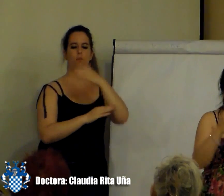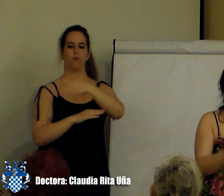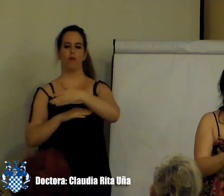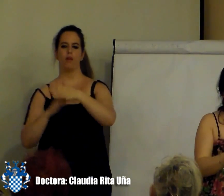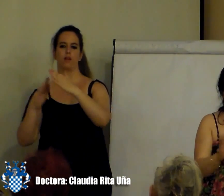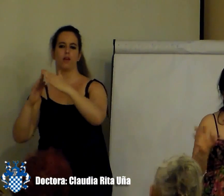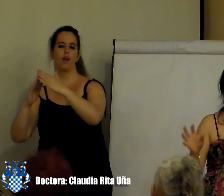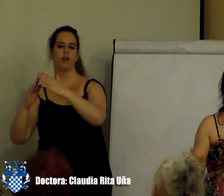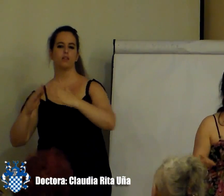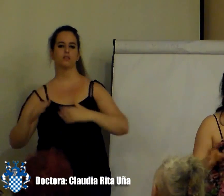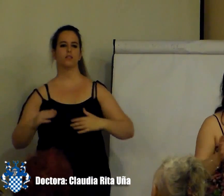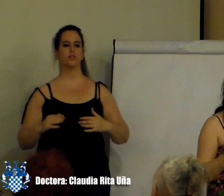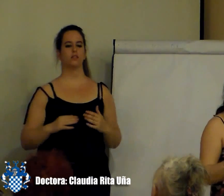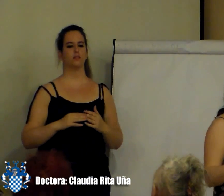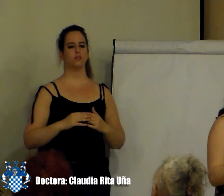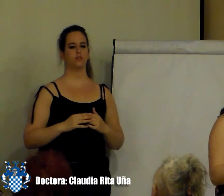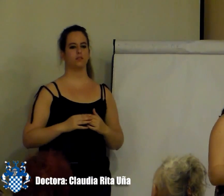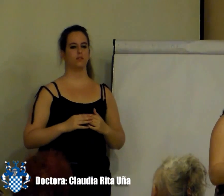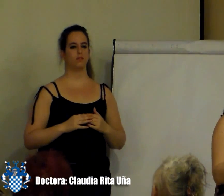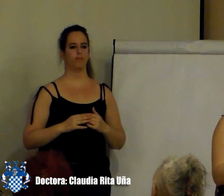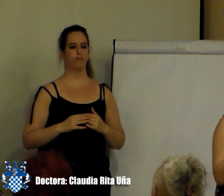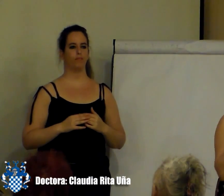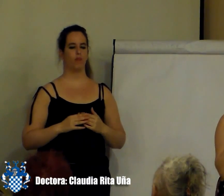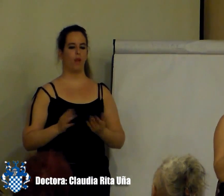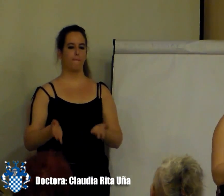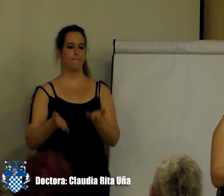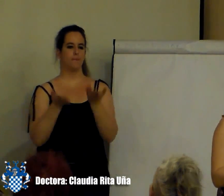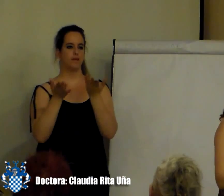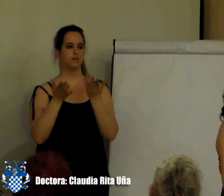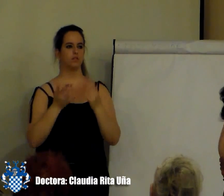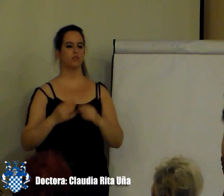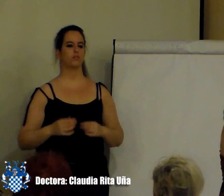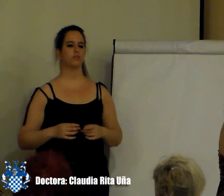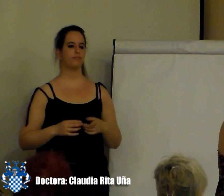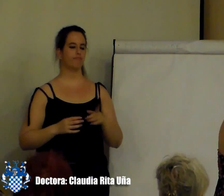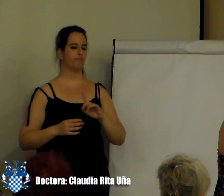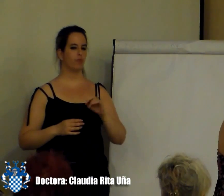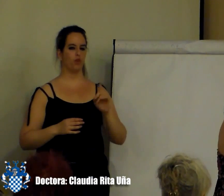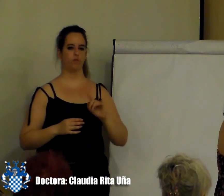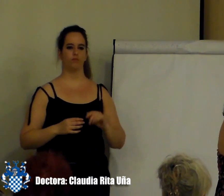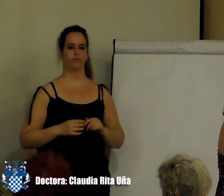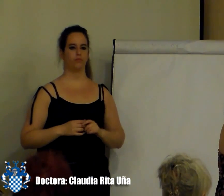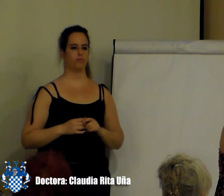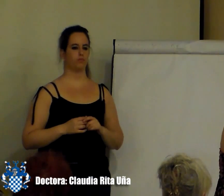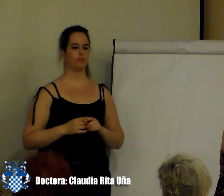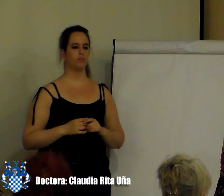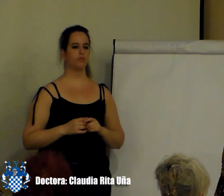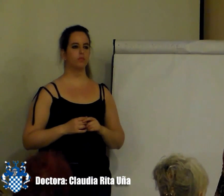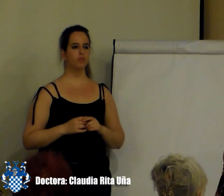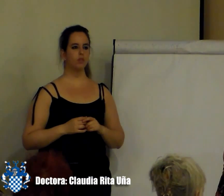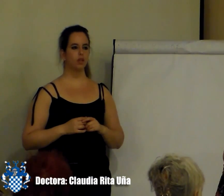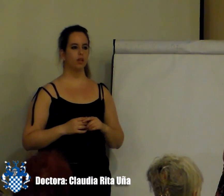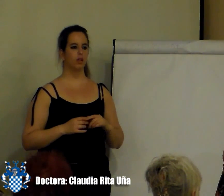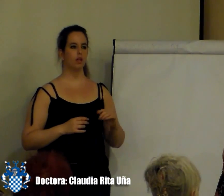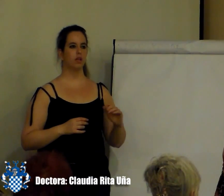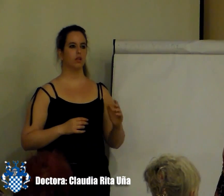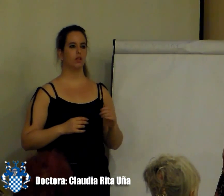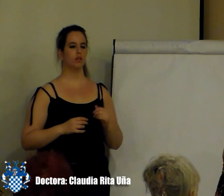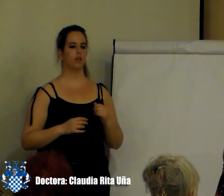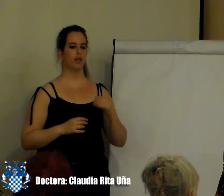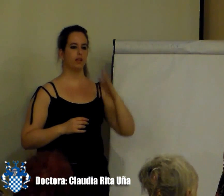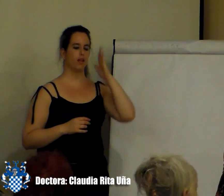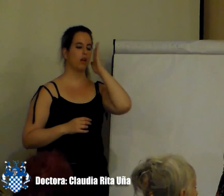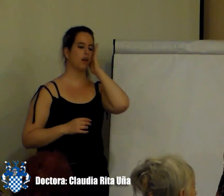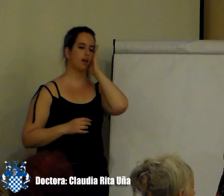heroínas y los héroes con pesos muy elevados porque eso empeora la condición, ¿sí? Y lograr un buen descanso. El